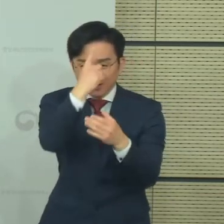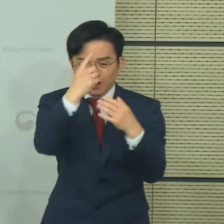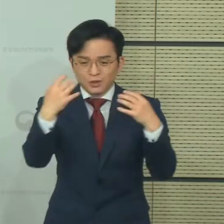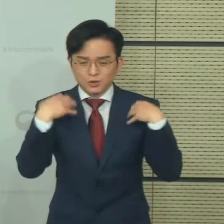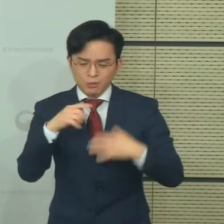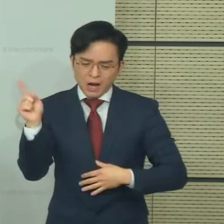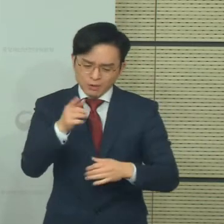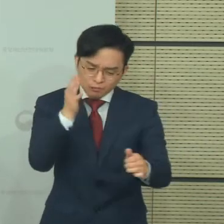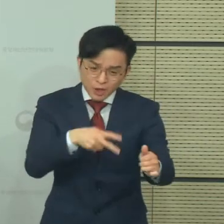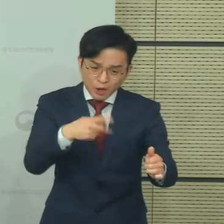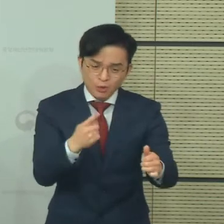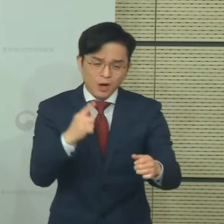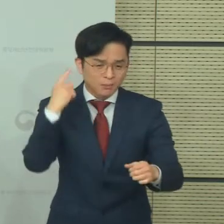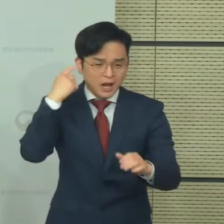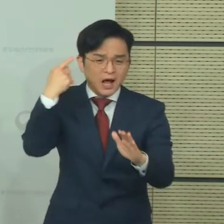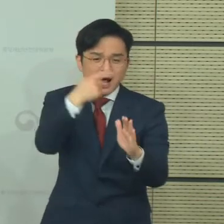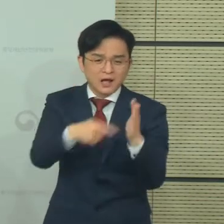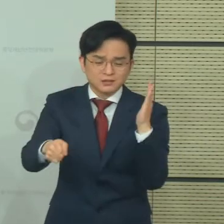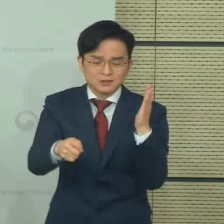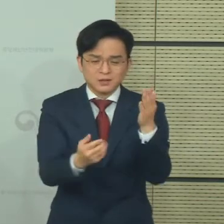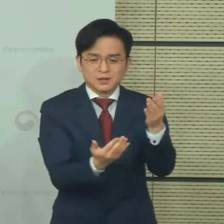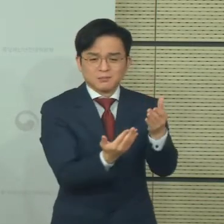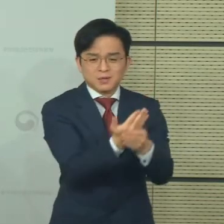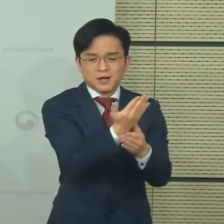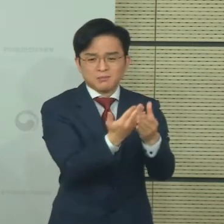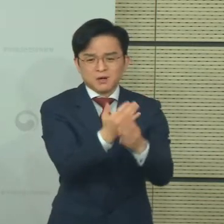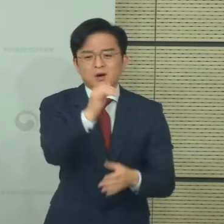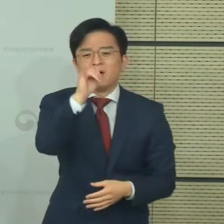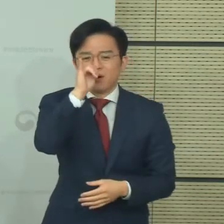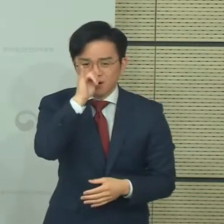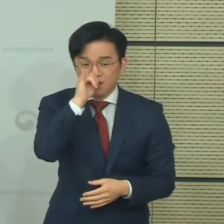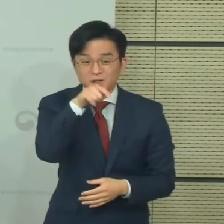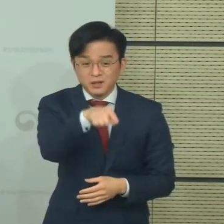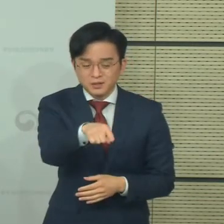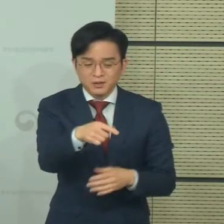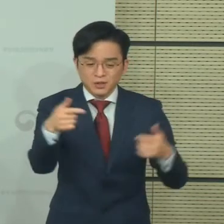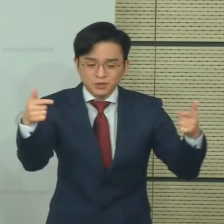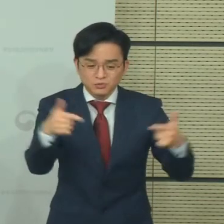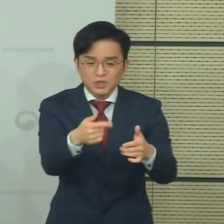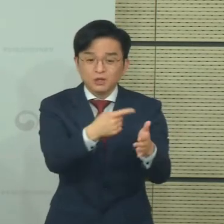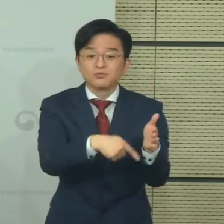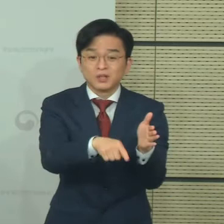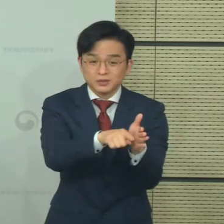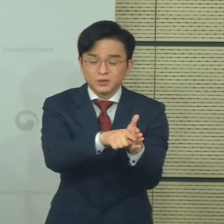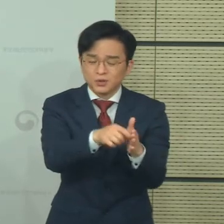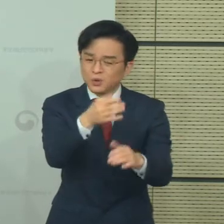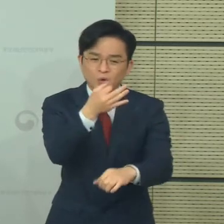이런 부분들을 최대한 이제 저하고자 하는